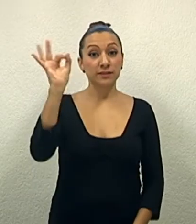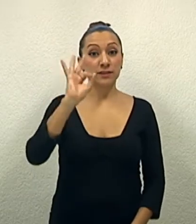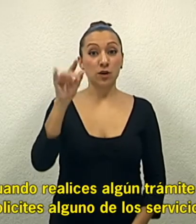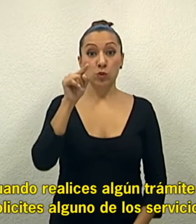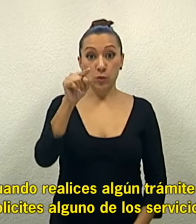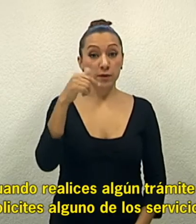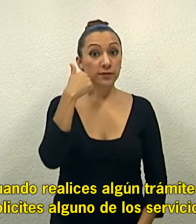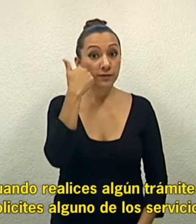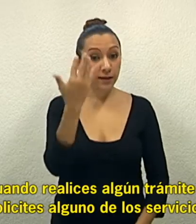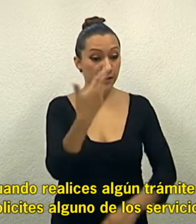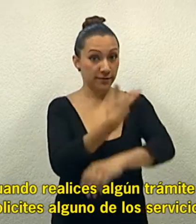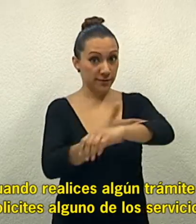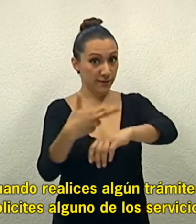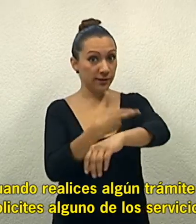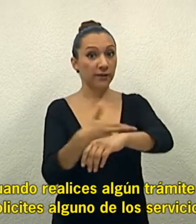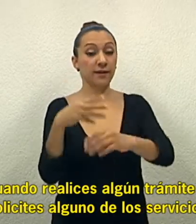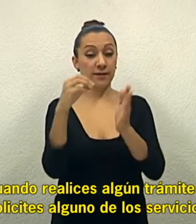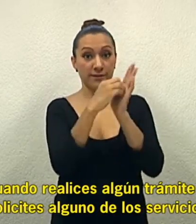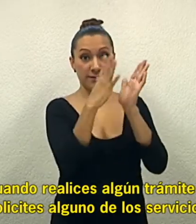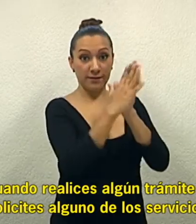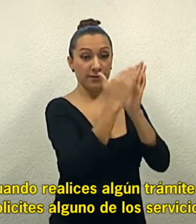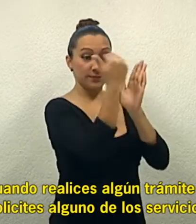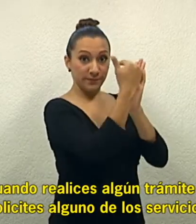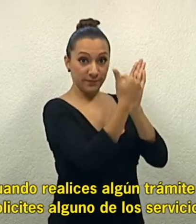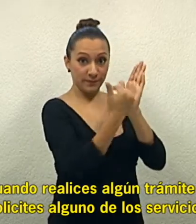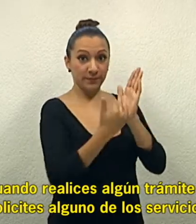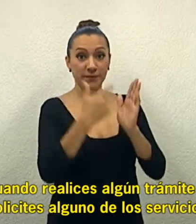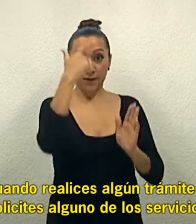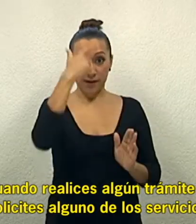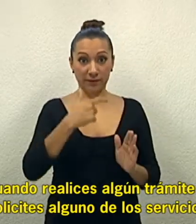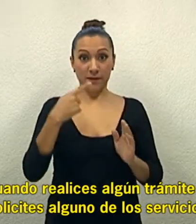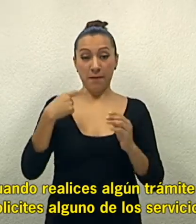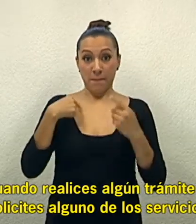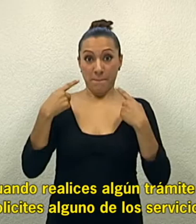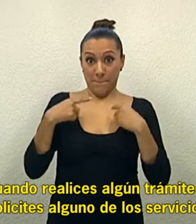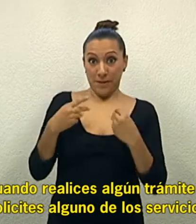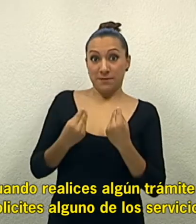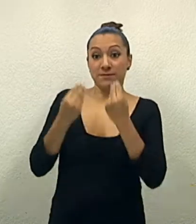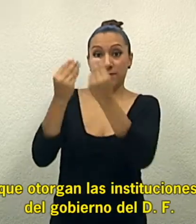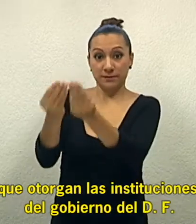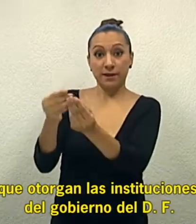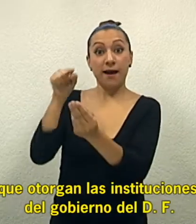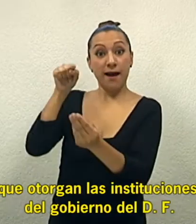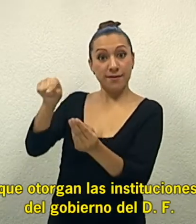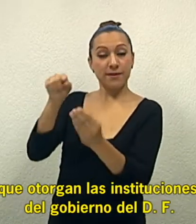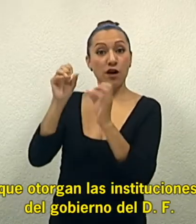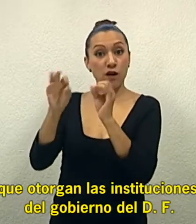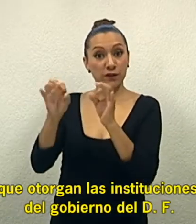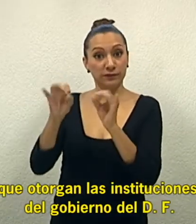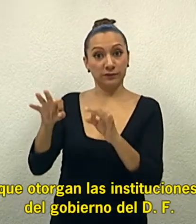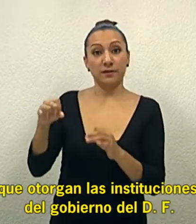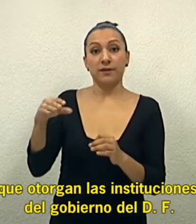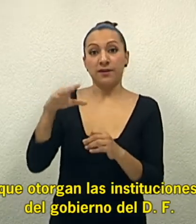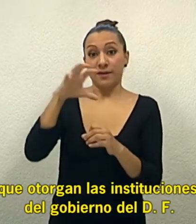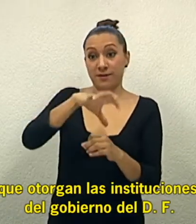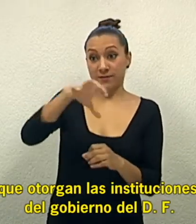cuando realizas algún trámite o solicitas alguno de los servicios que otorgan las instituciones del gobierno